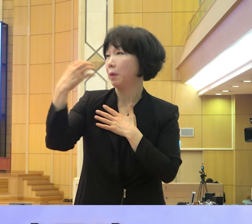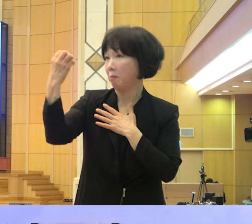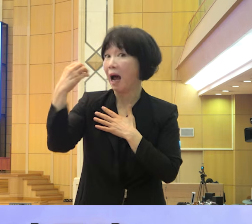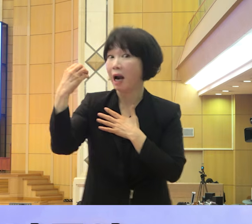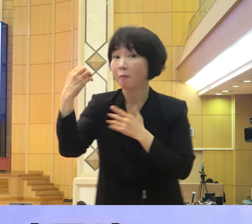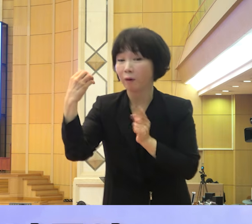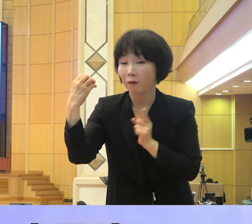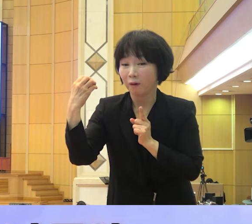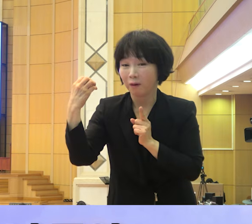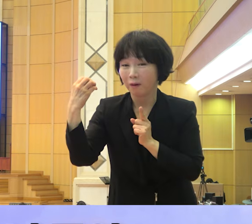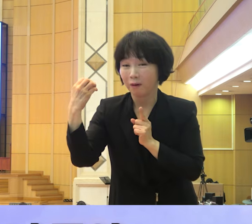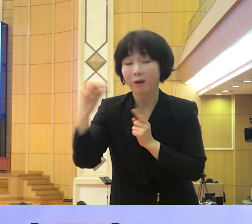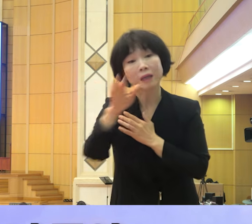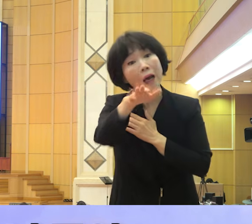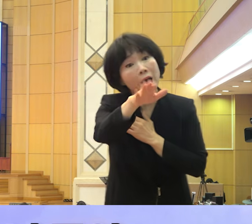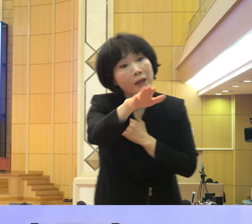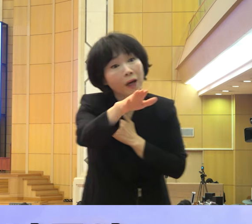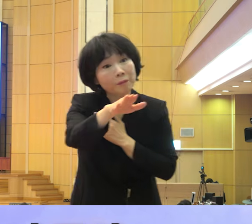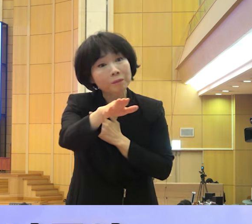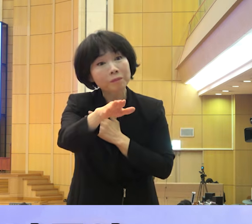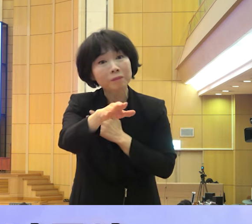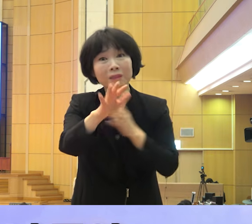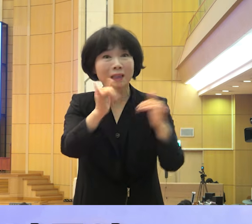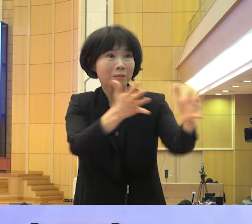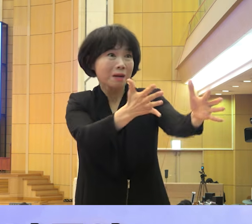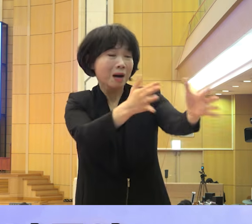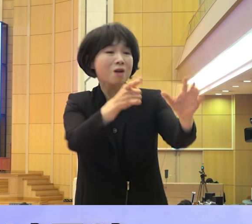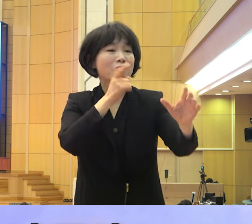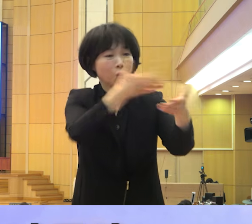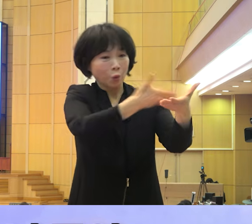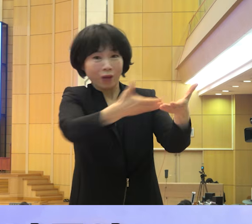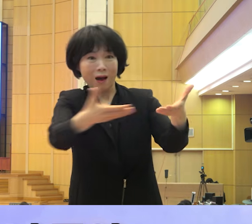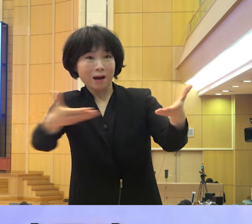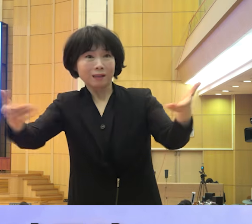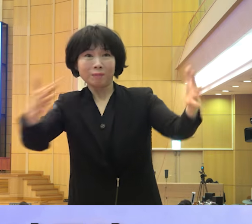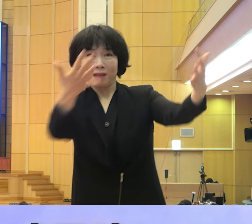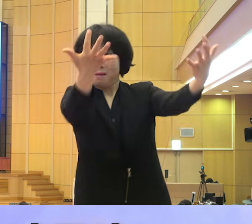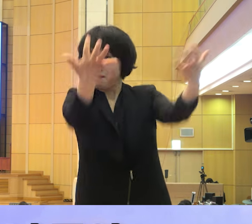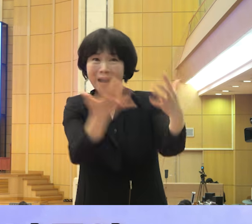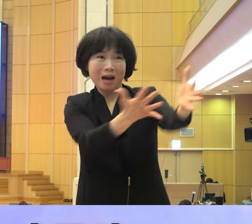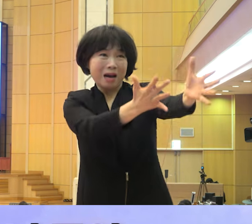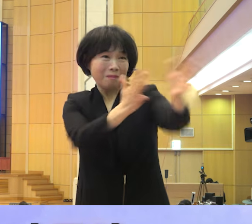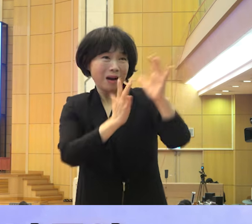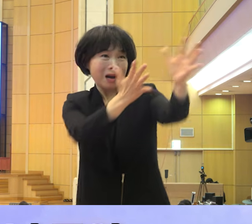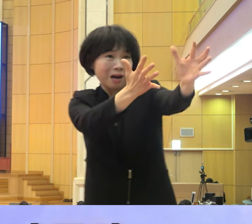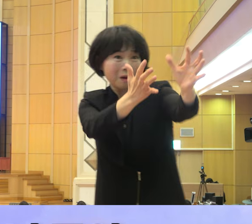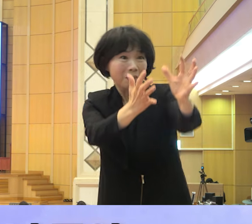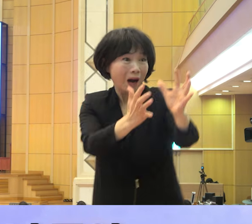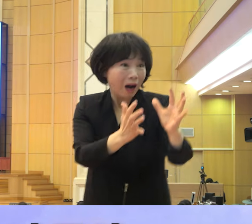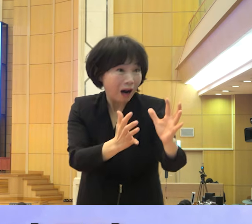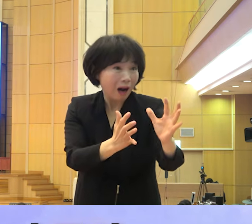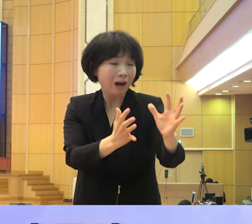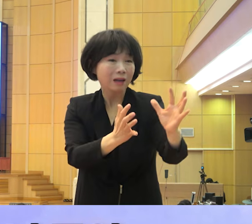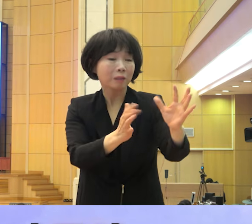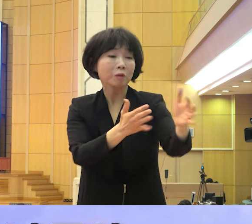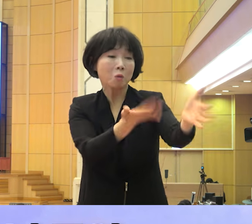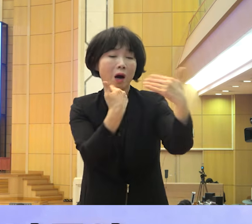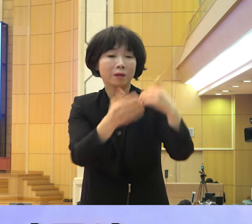말하기를 성령이 내려서 너가 요단강에서 세례를 주다 보면 물속에